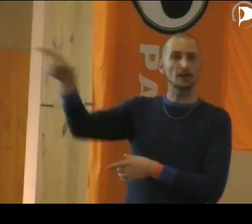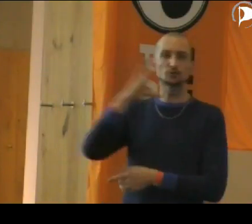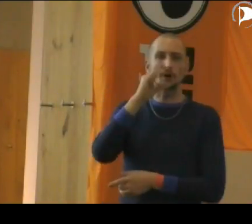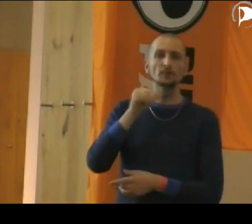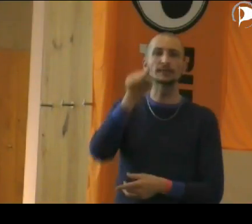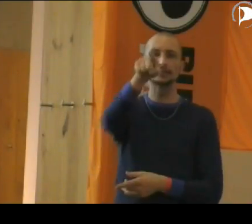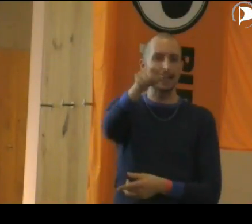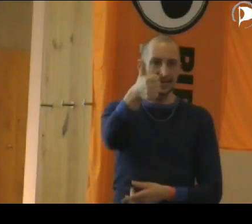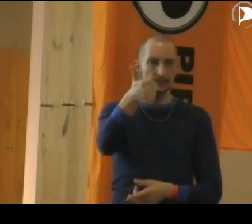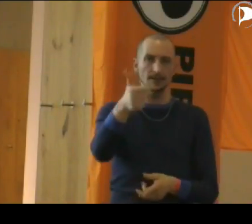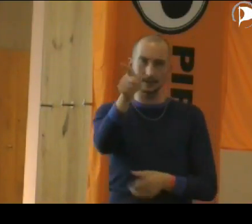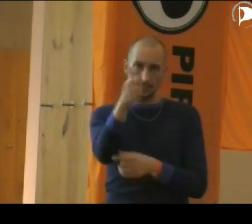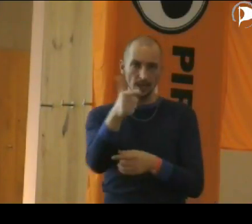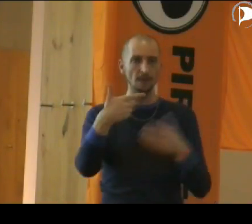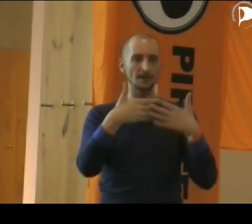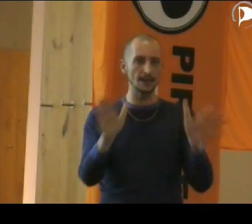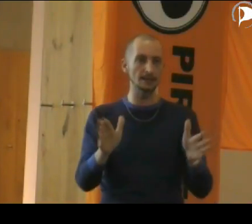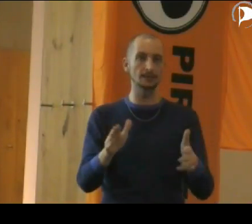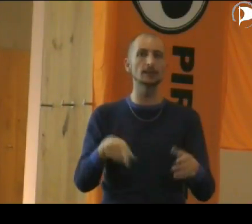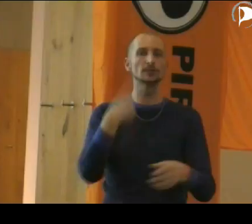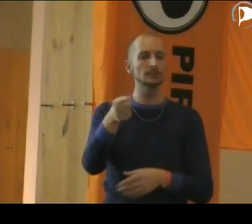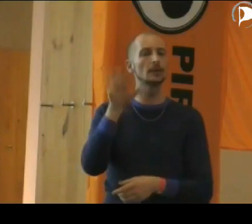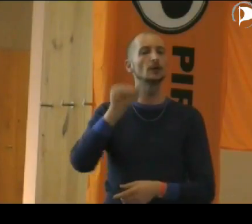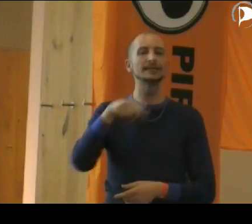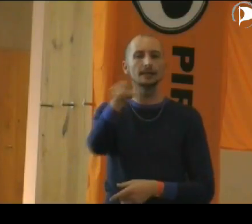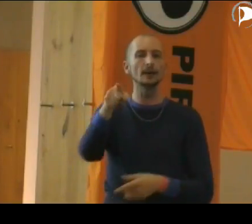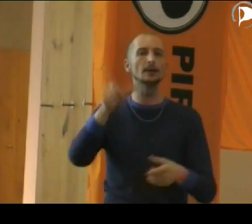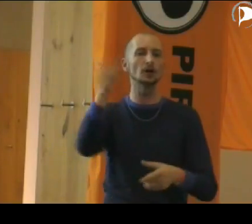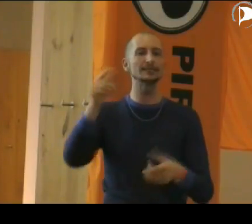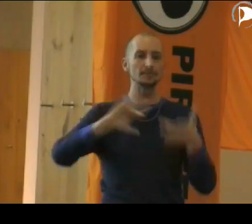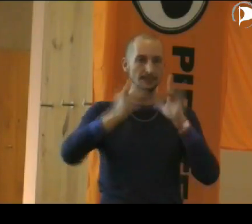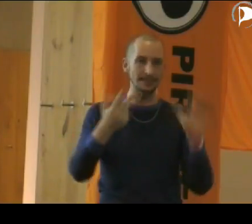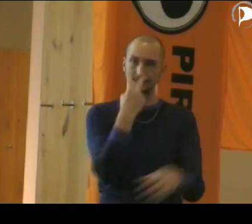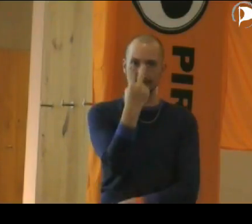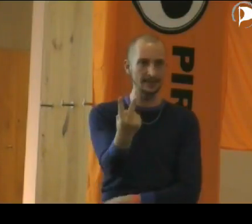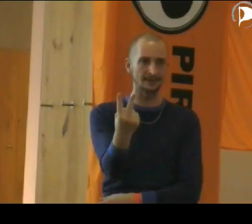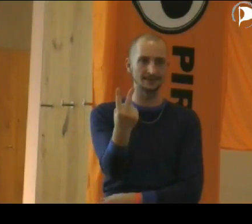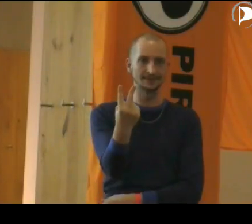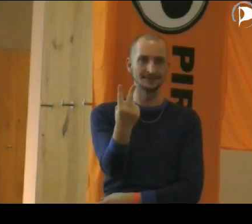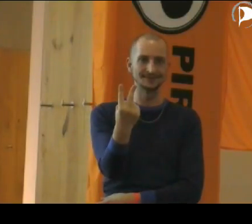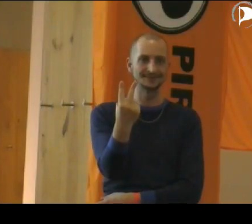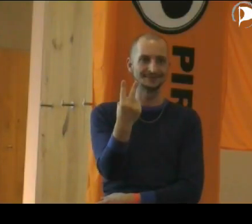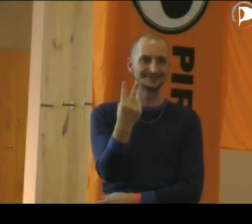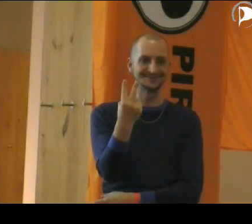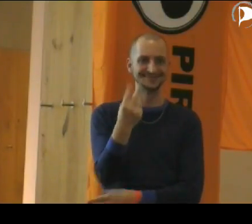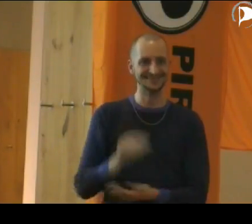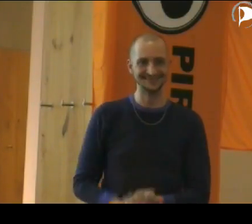da versprochen hatte die eigenen leute jetzt im internet sehen